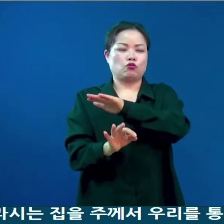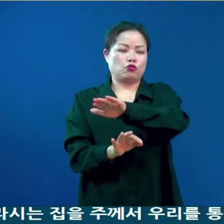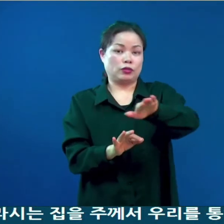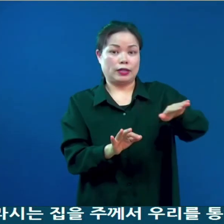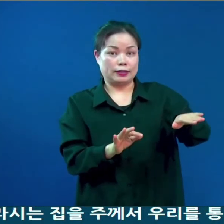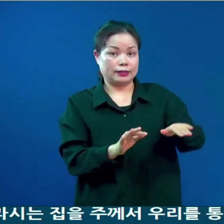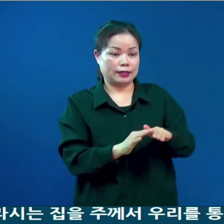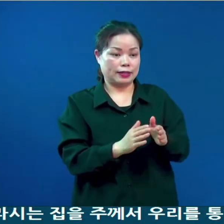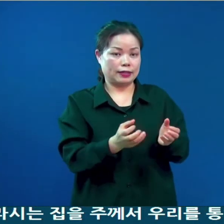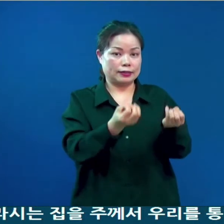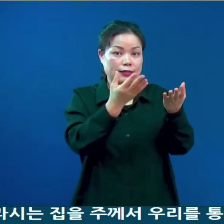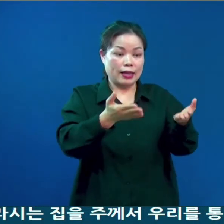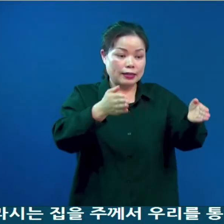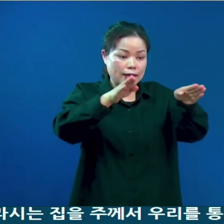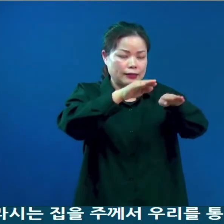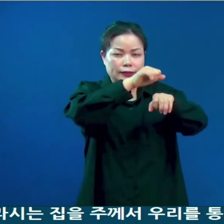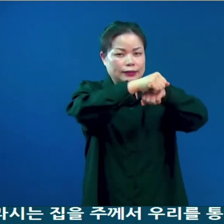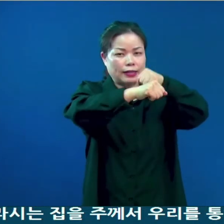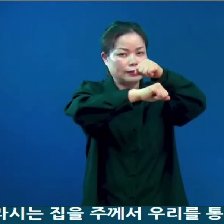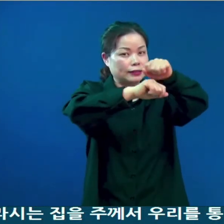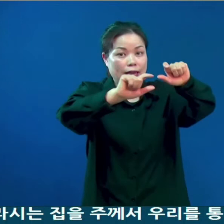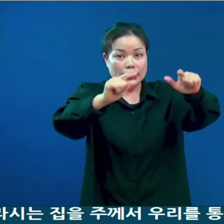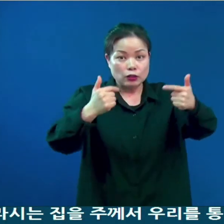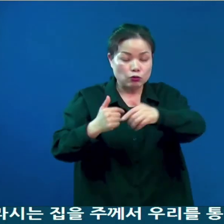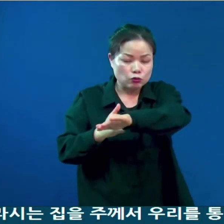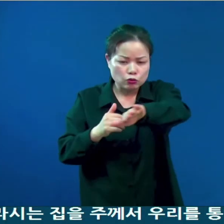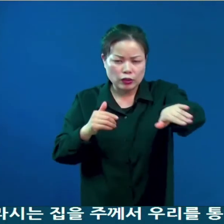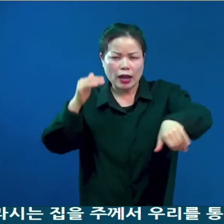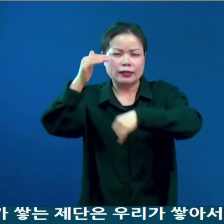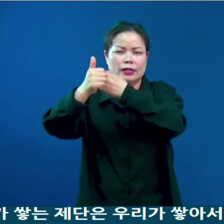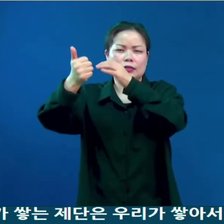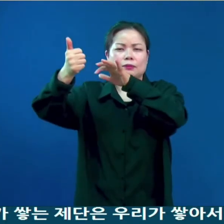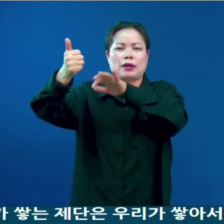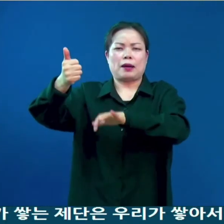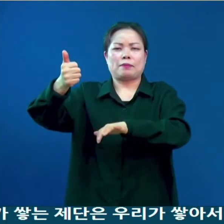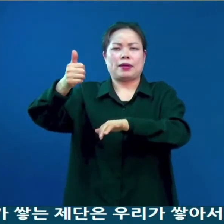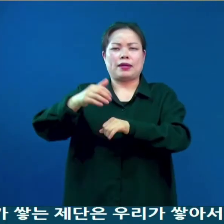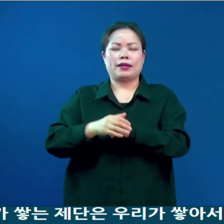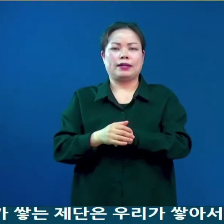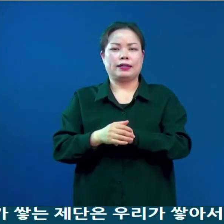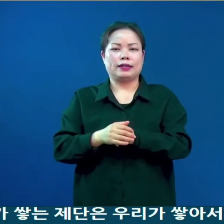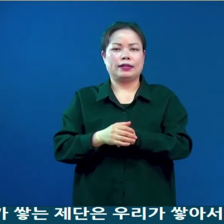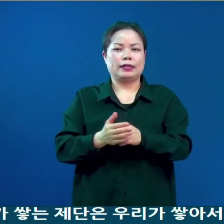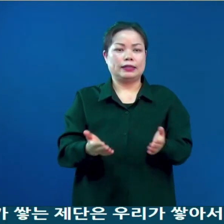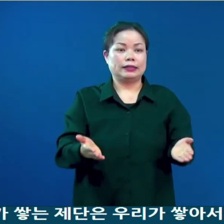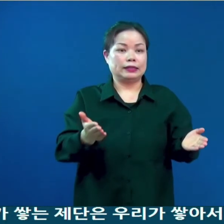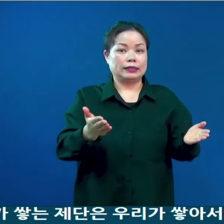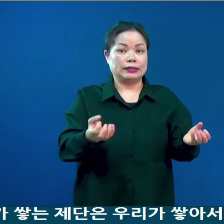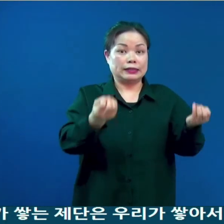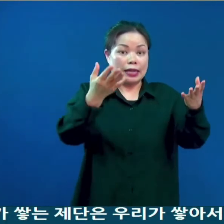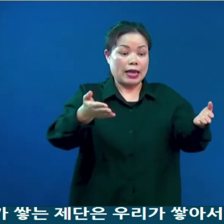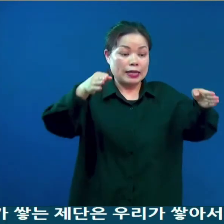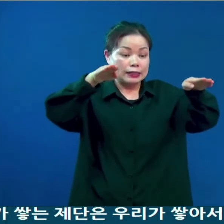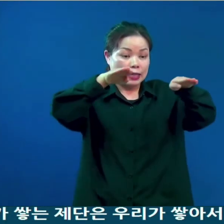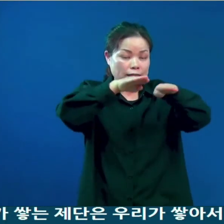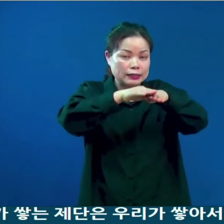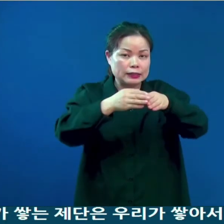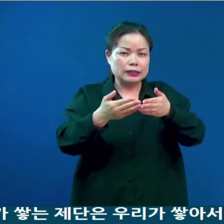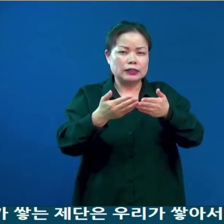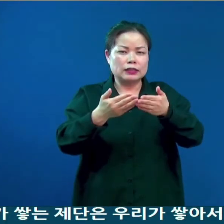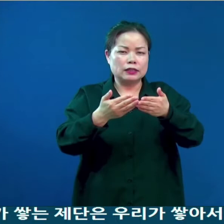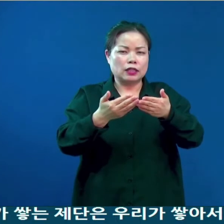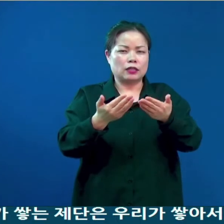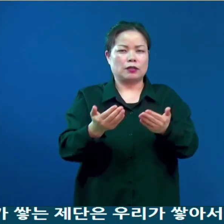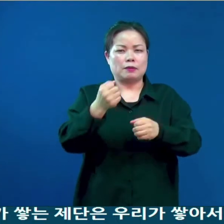우리가 제단을 쌓는 것이 아니라 우리가 하나님 앞에 제단을 쌓아서 만들고자 하는 그